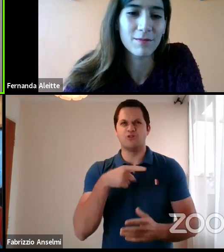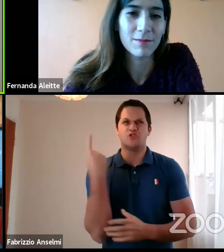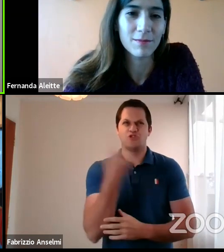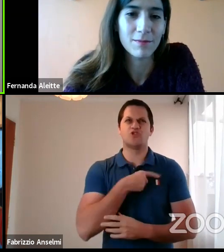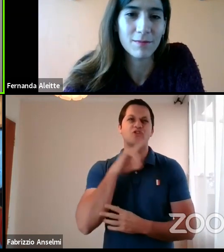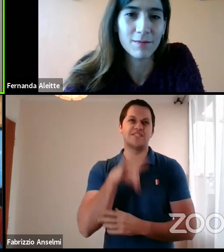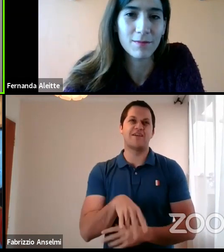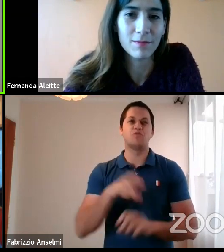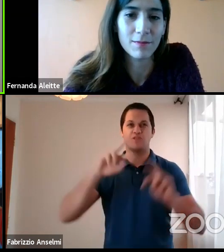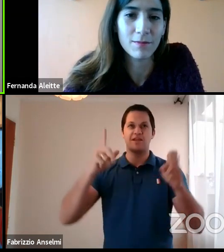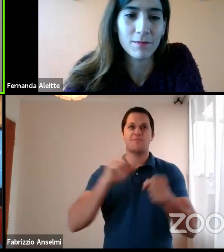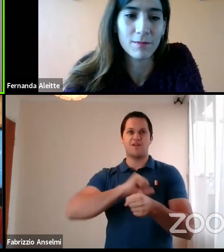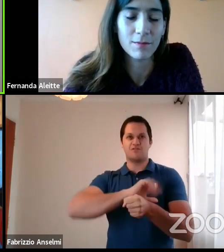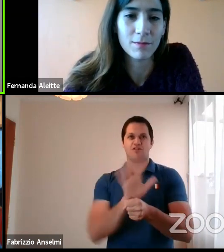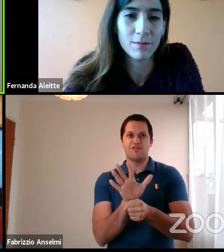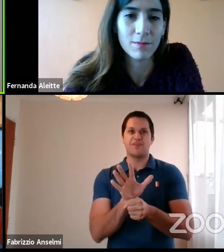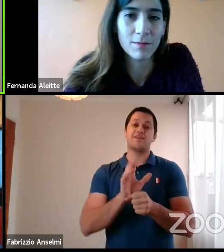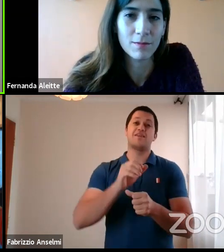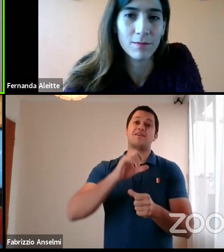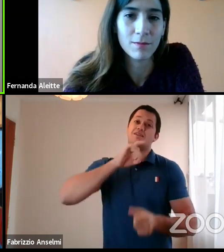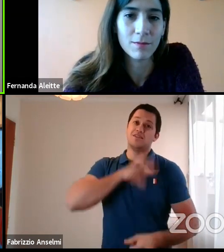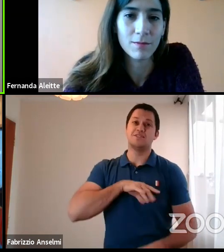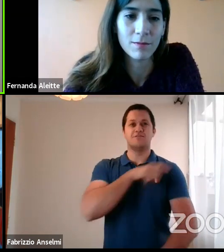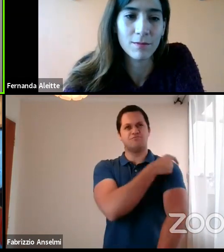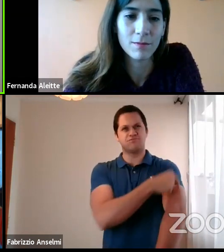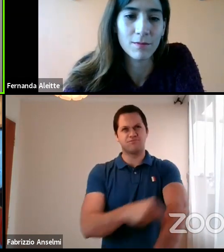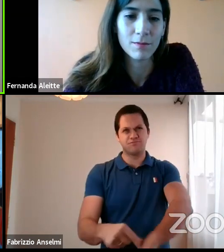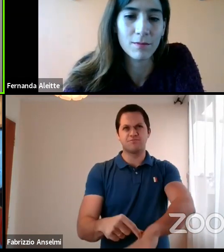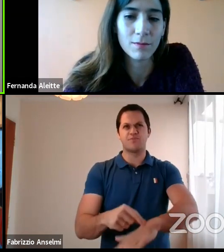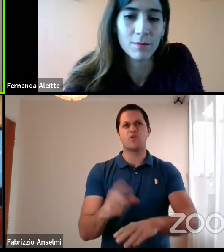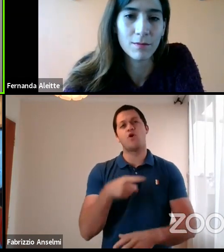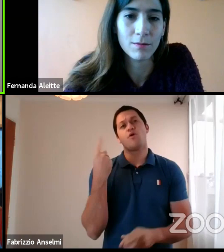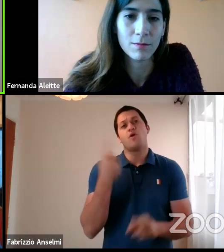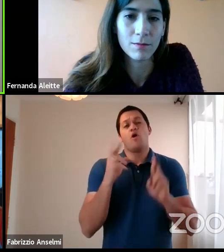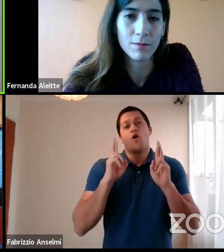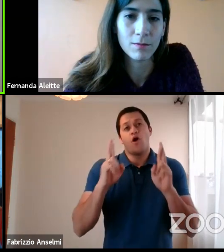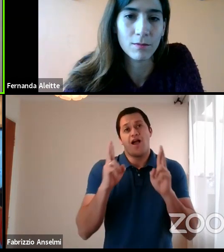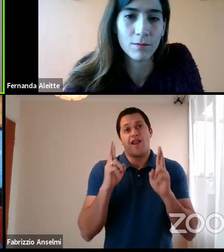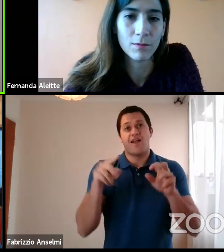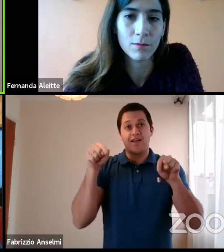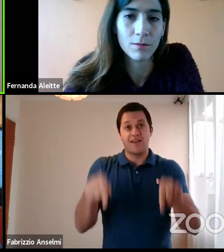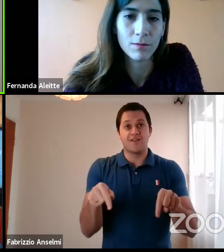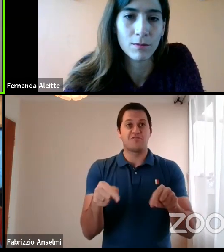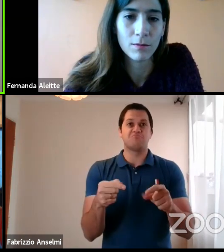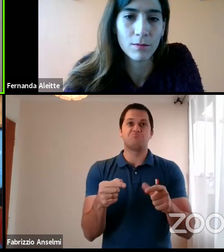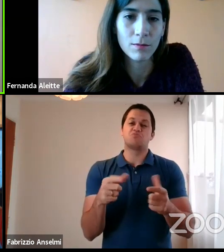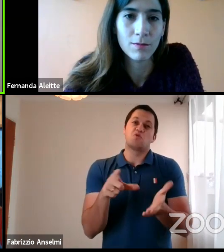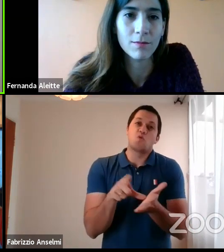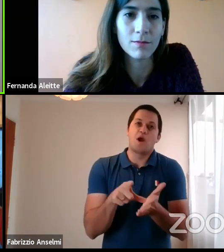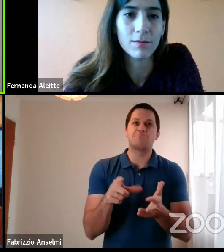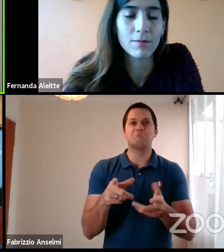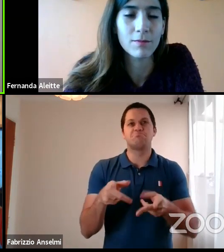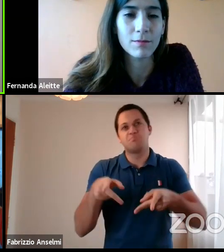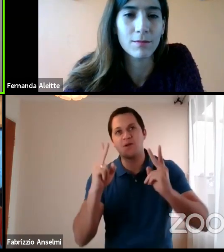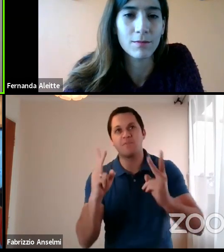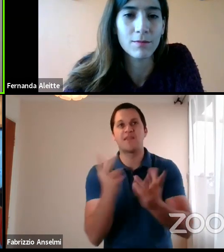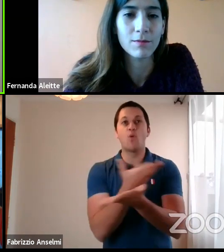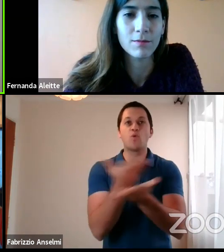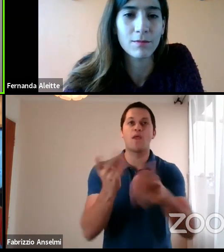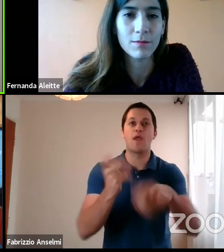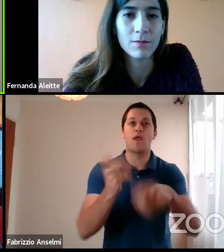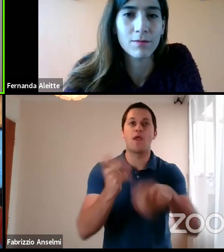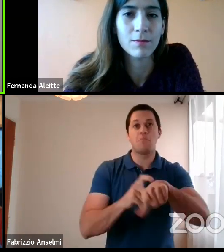nuestro país. Ojalá que este espacio nos pueda ayudar a manejar la situación o al menos tener un momentito donde podemos conversar